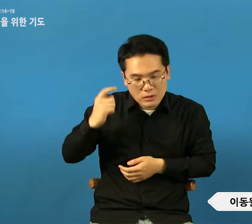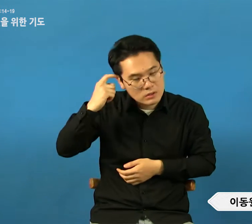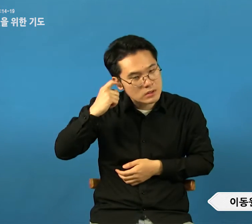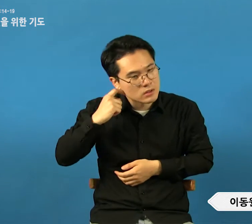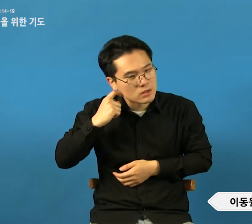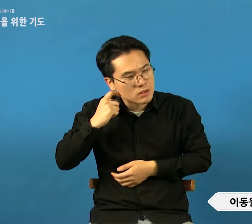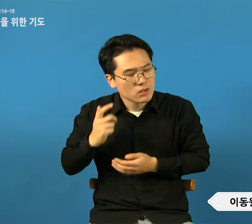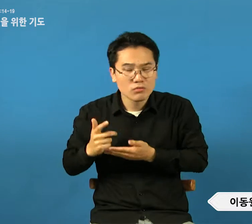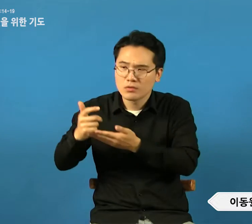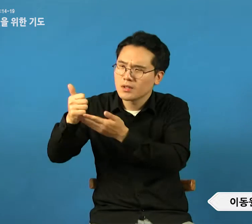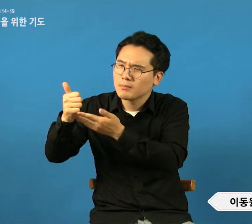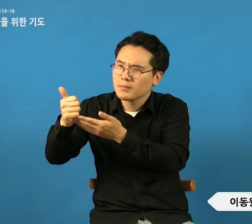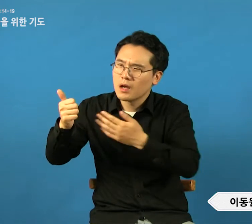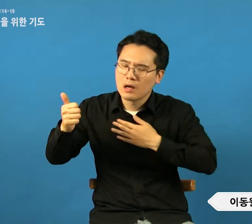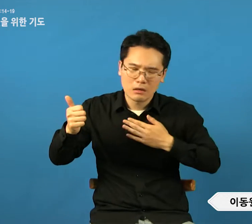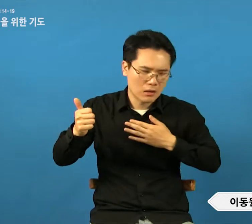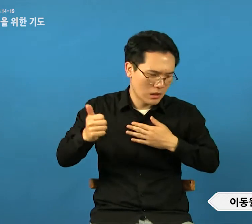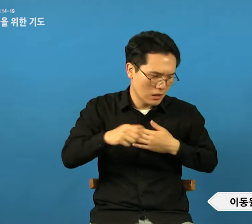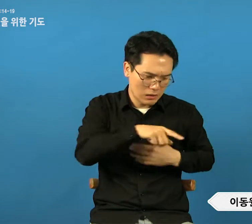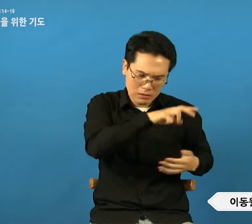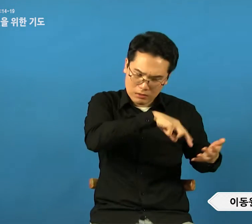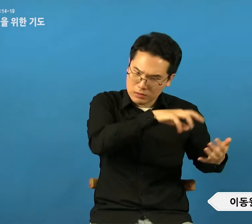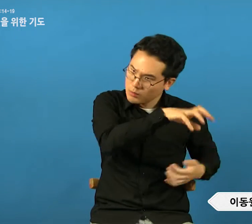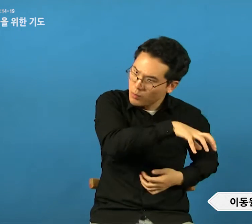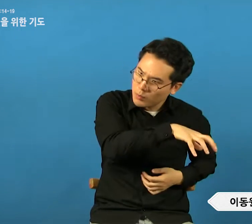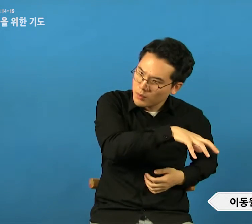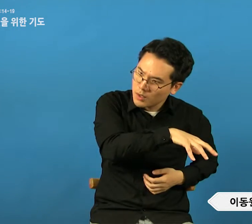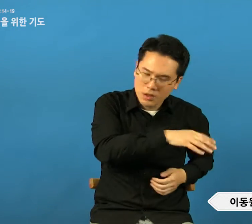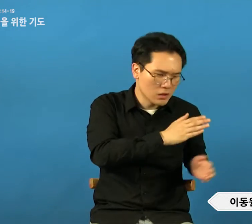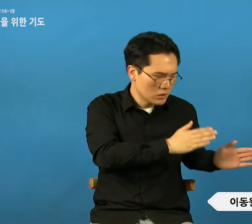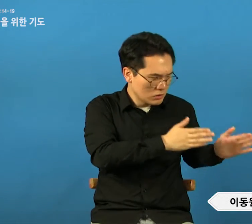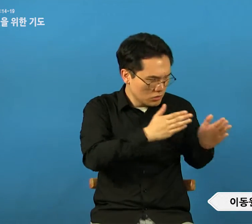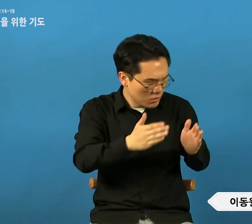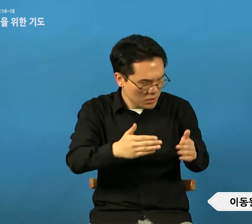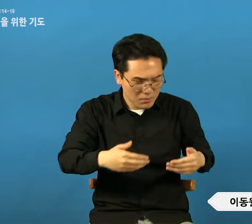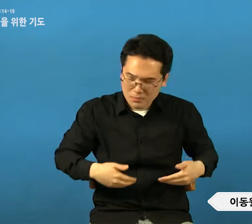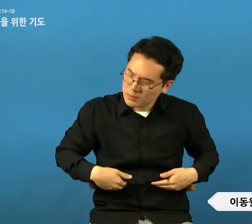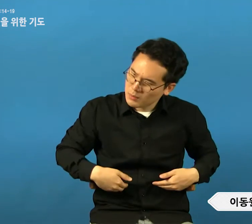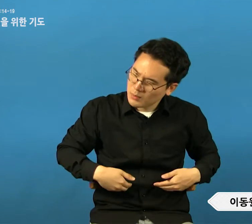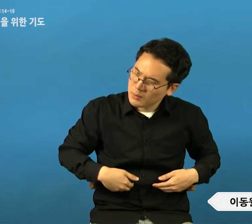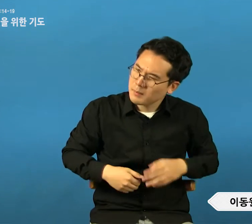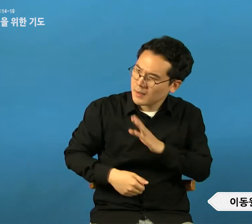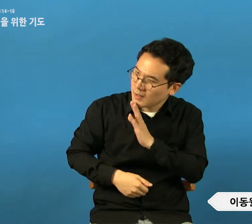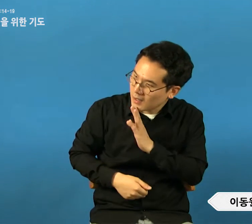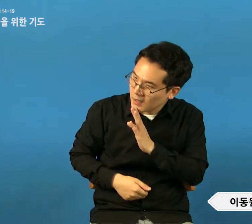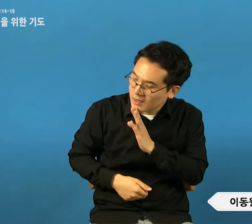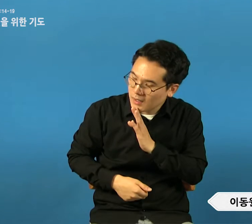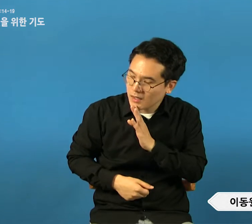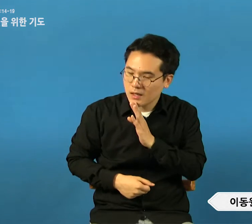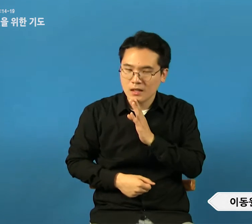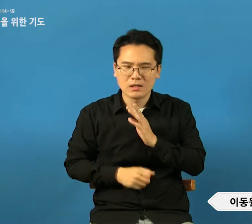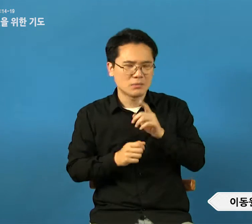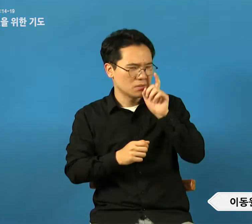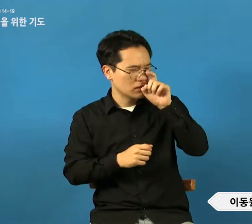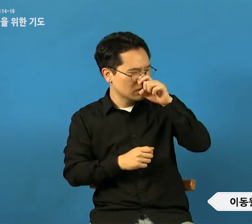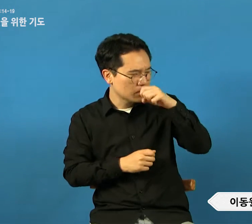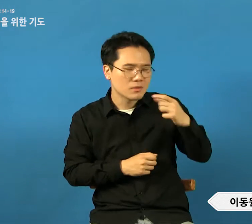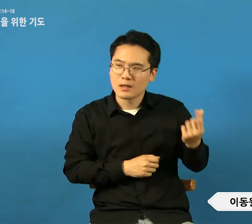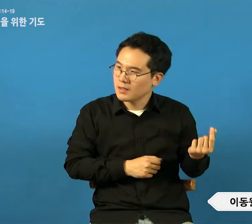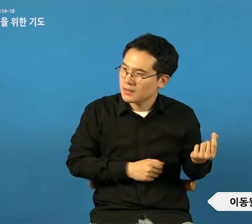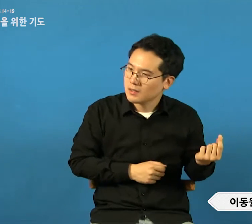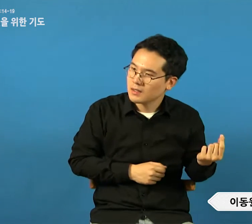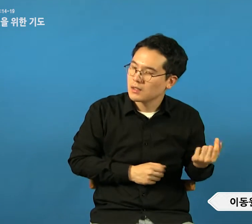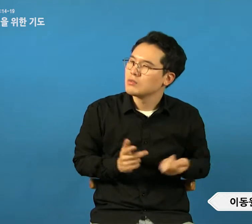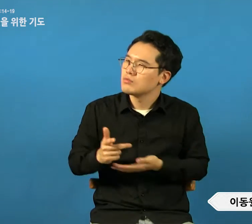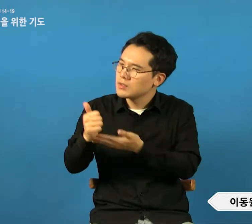주님, 제 서재가 정리될 필요가 있다는 것을 저도 느낍니다. 주님, 잠시 후에 제가